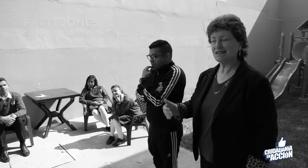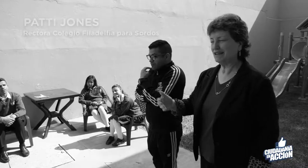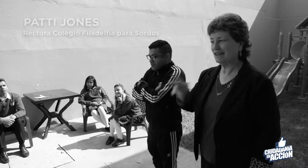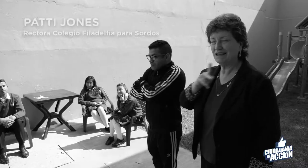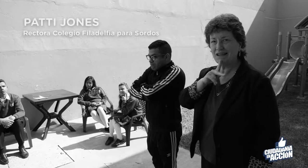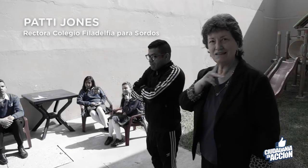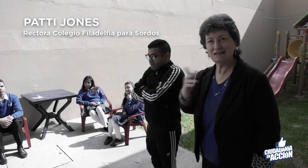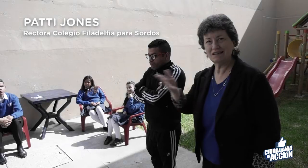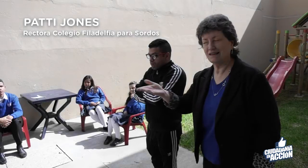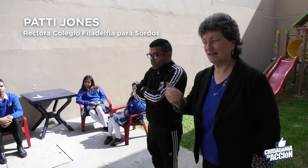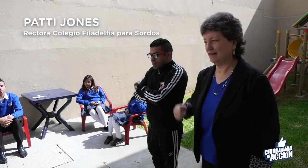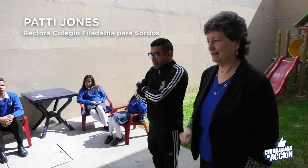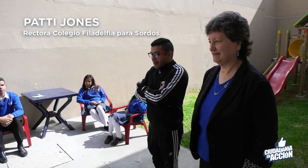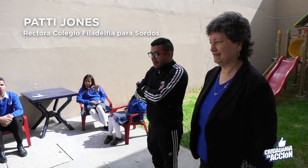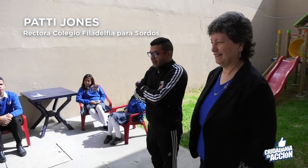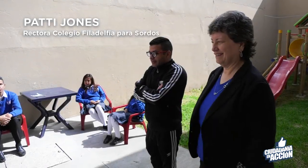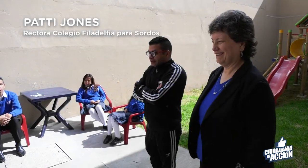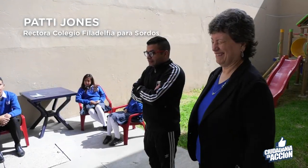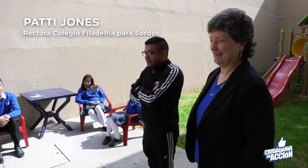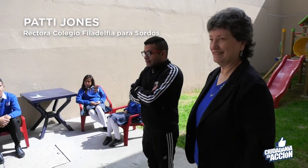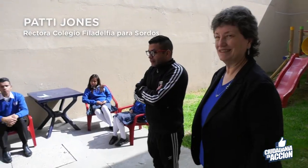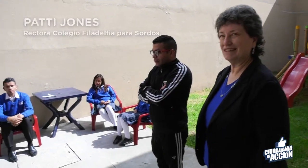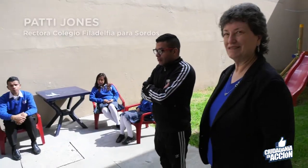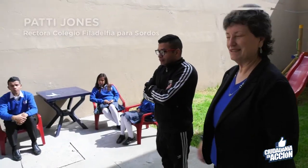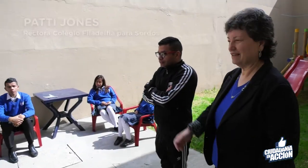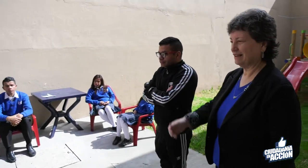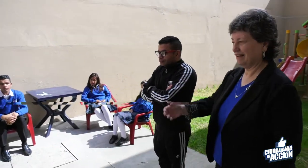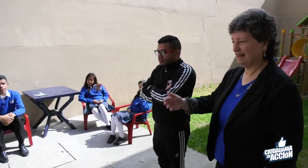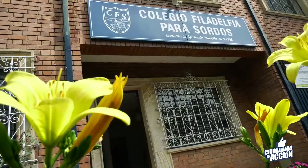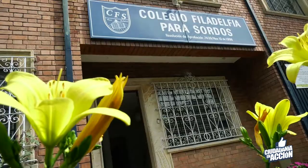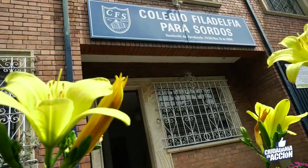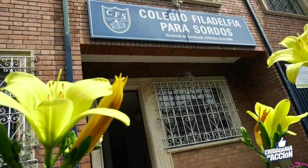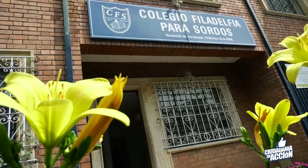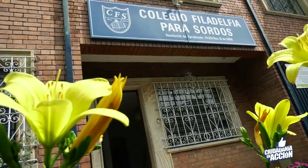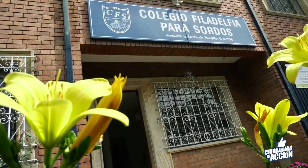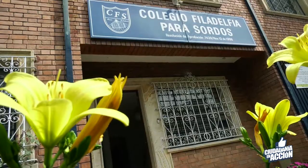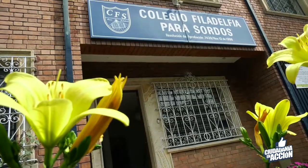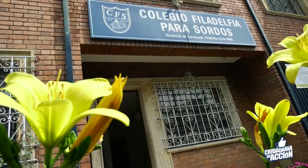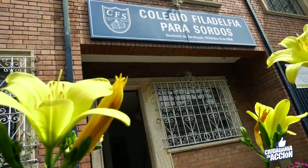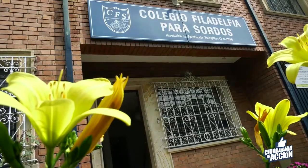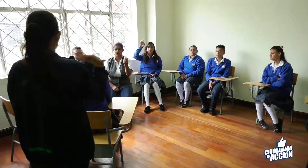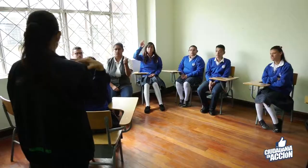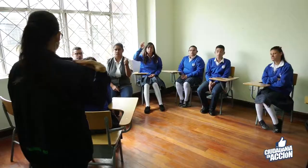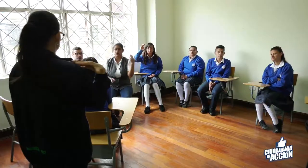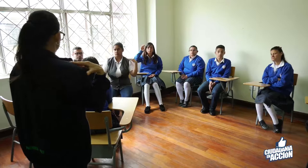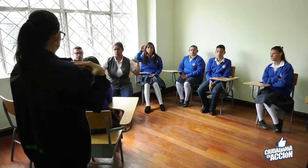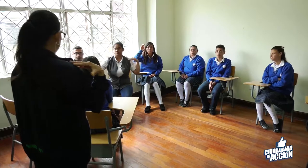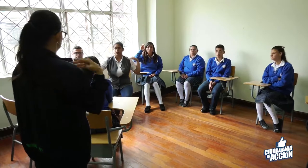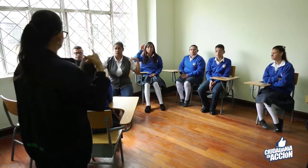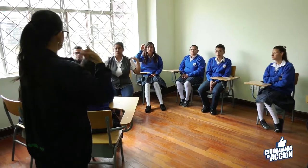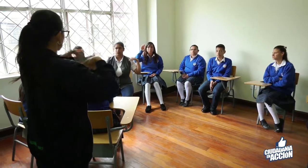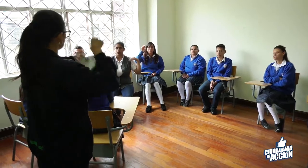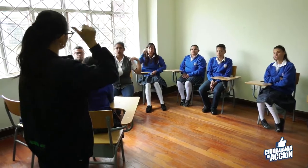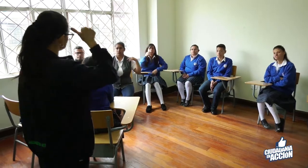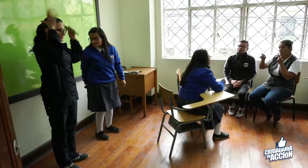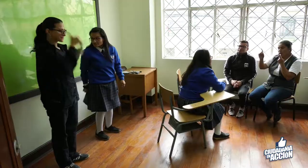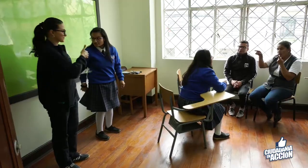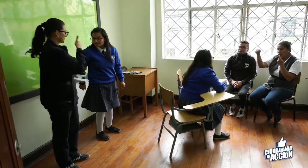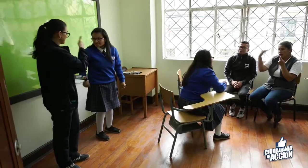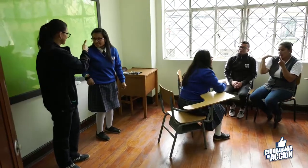Música Nosotros la educación que brindamos es educación bilingüe y bicultural, que quiere decir que ellos